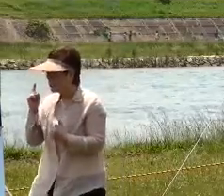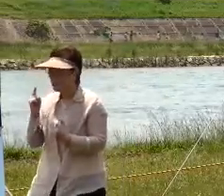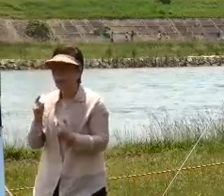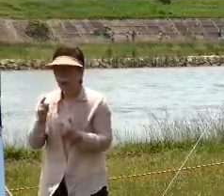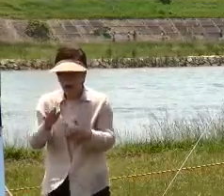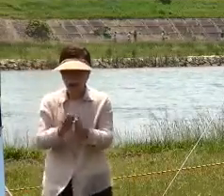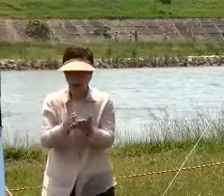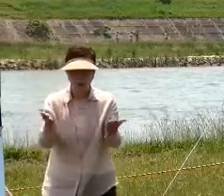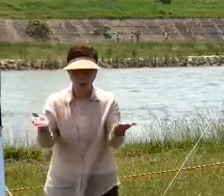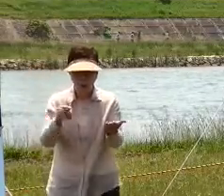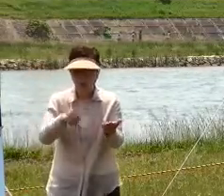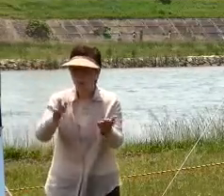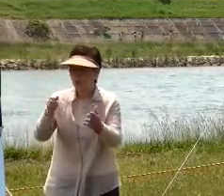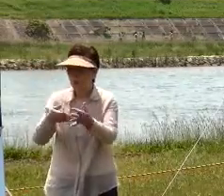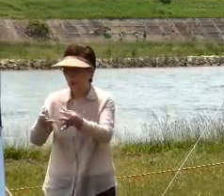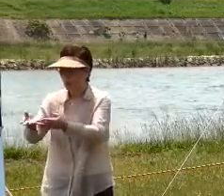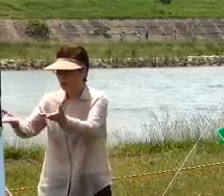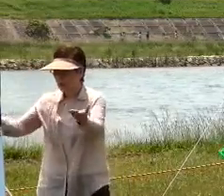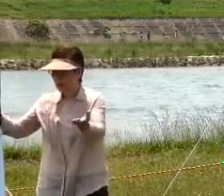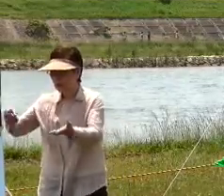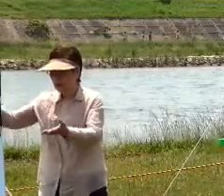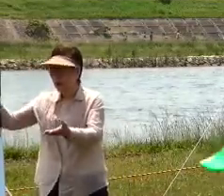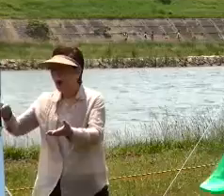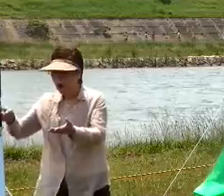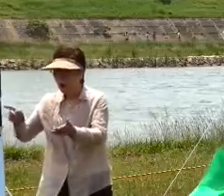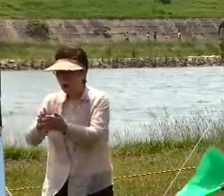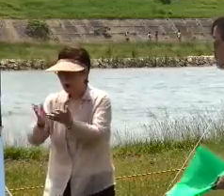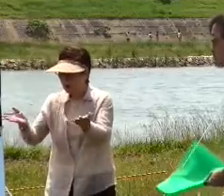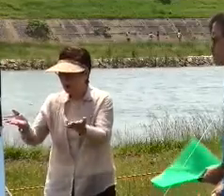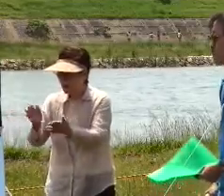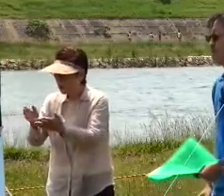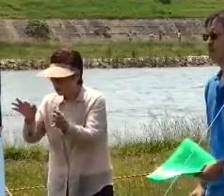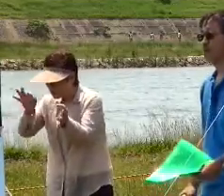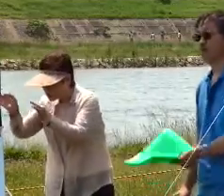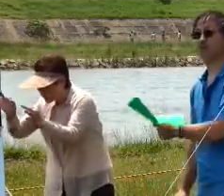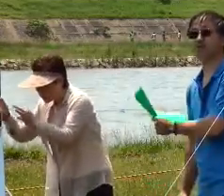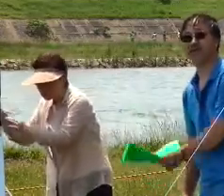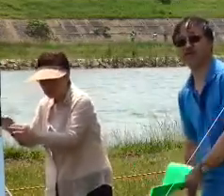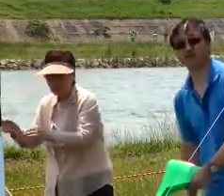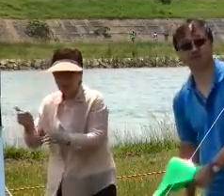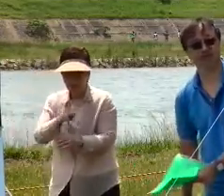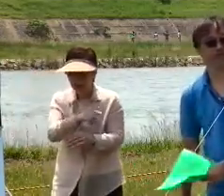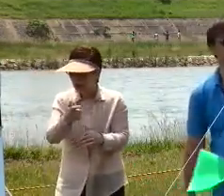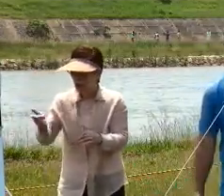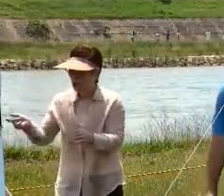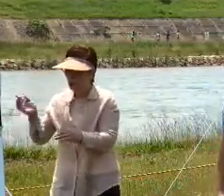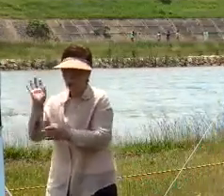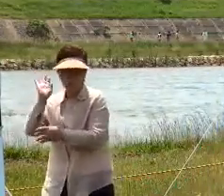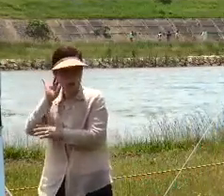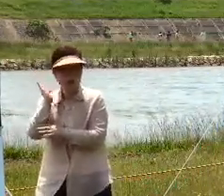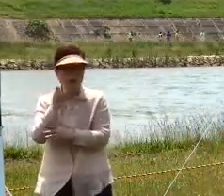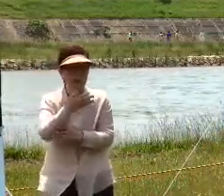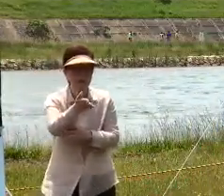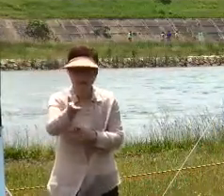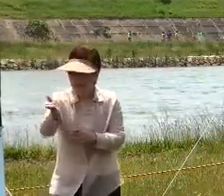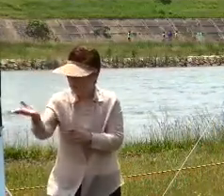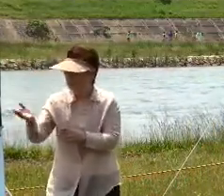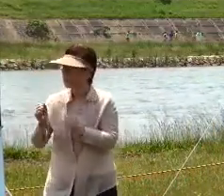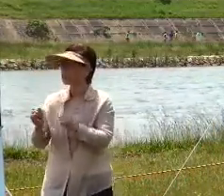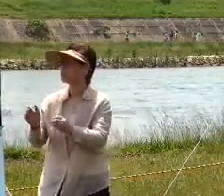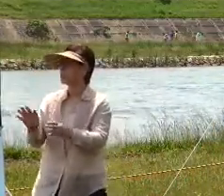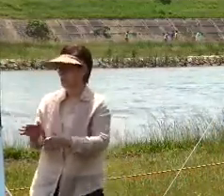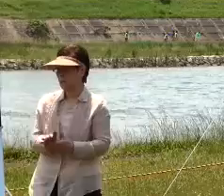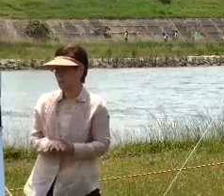本屋に行ってこういう時はこうしたらいいみたいな本を探したり、いろんな人に話を聞いたりするでしょ